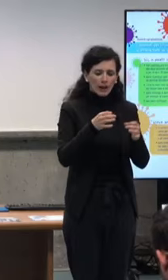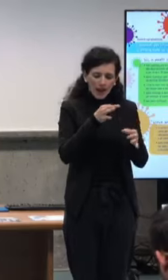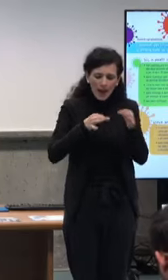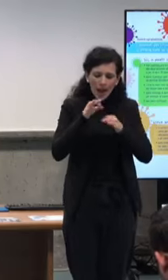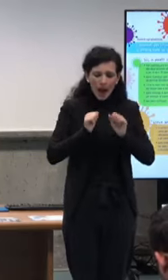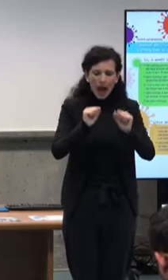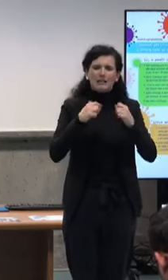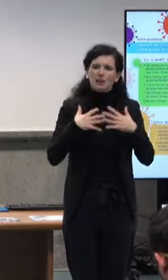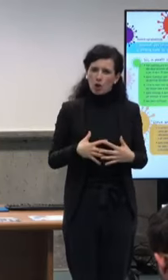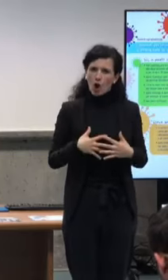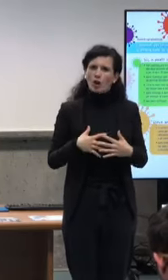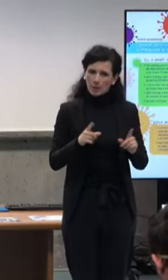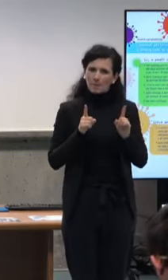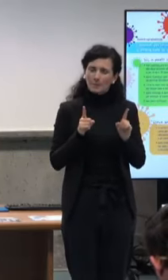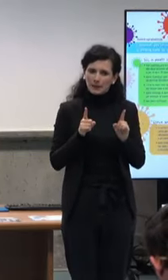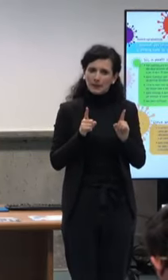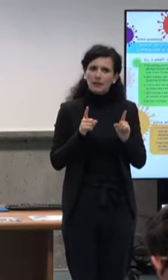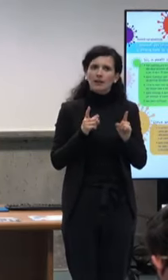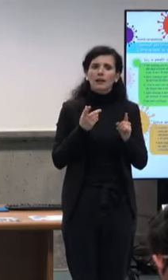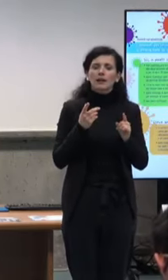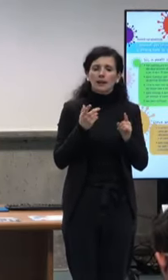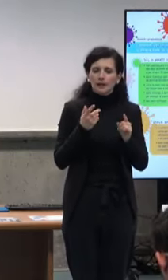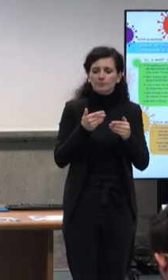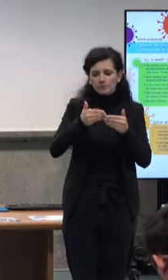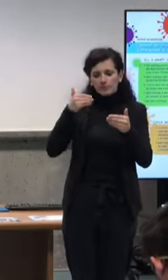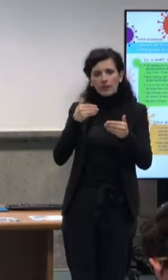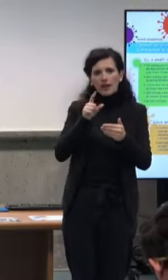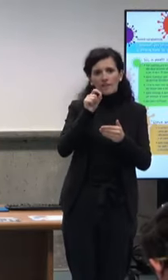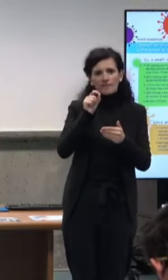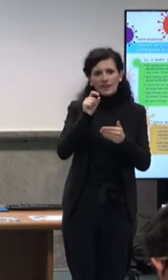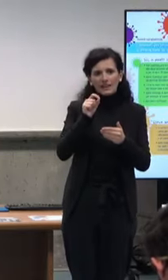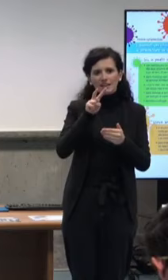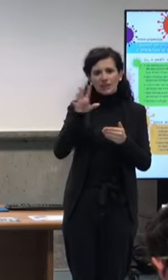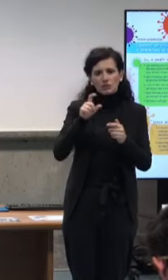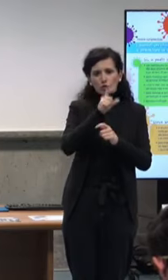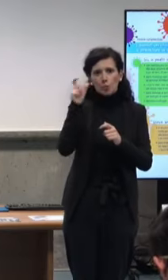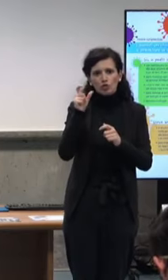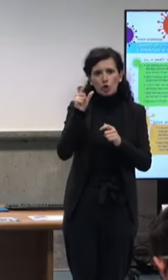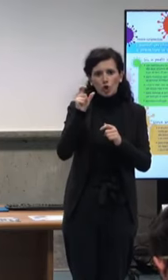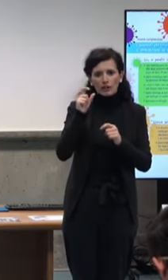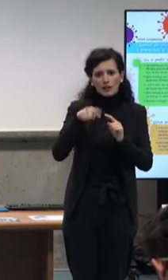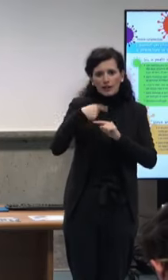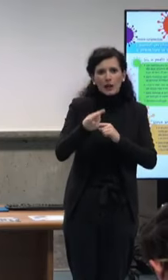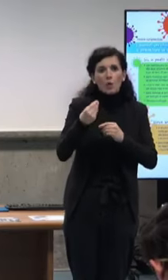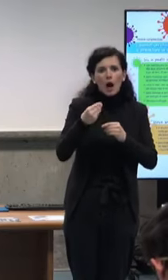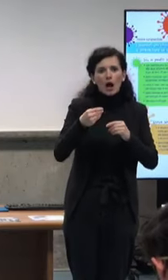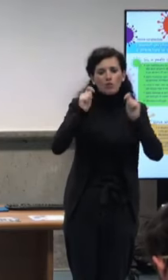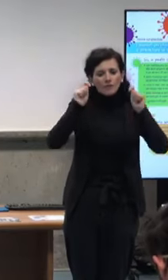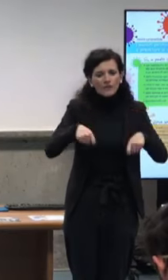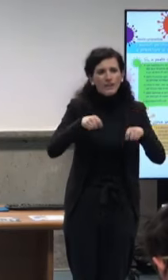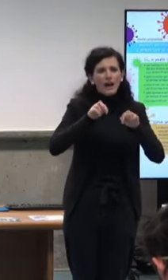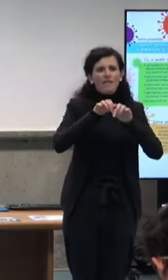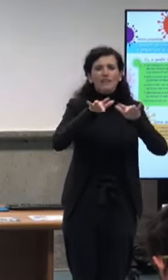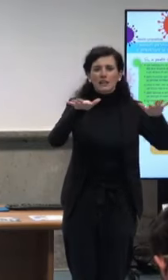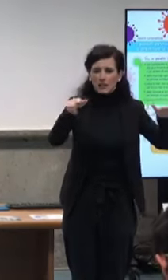nel corso dei 20 25 giorni precedenti successivi all esposizione al virus questo perché sappiamo che un